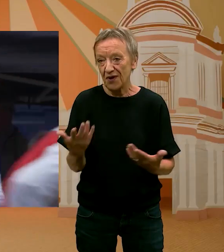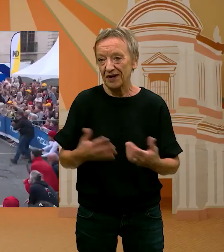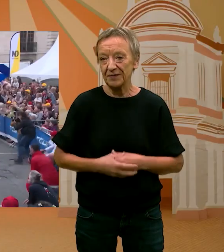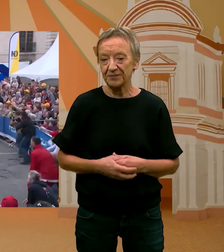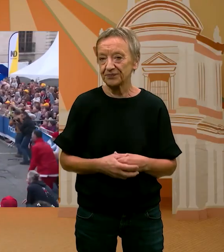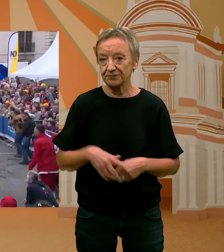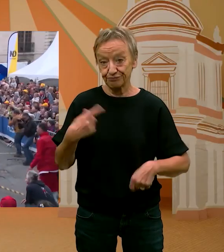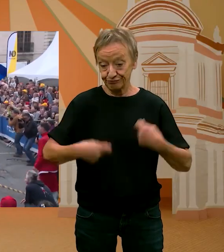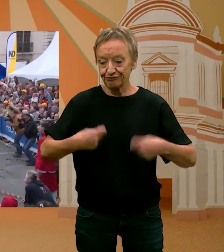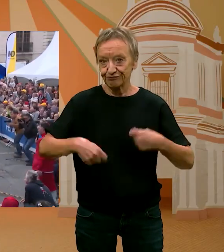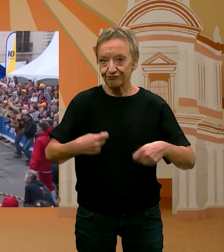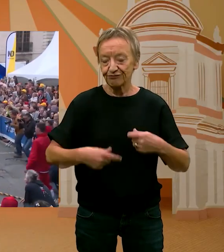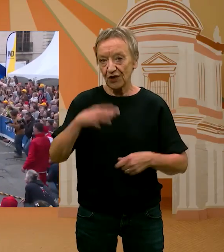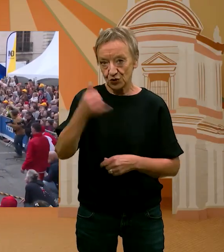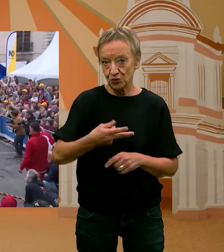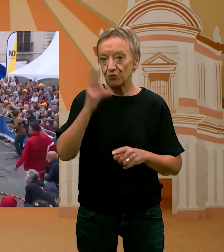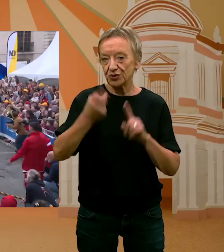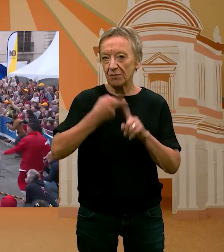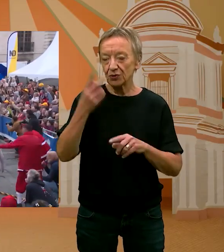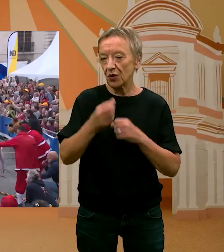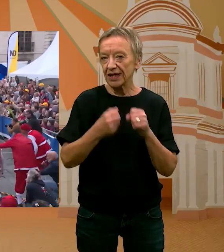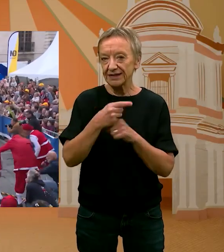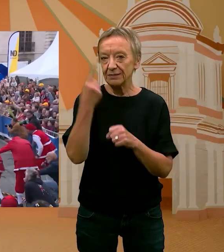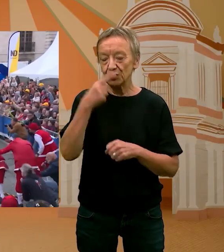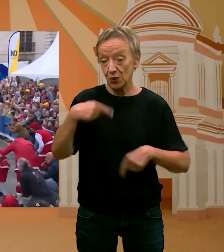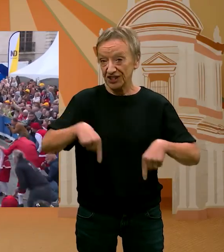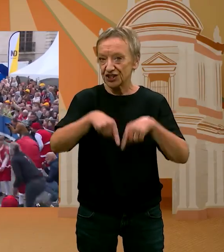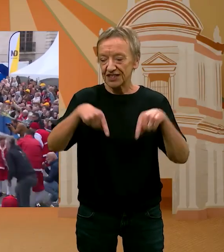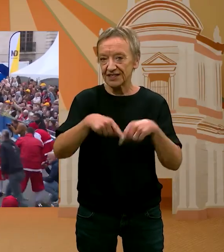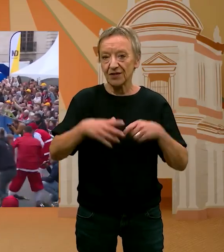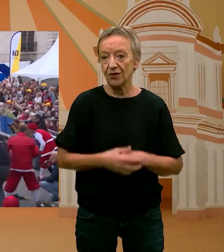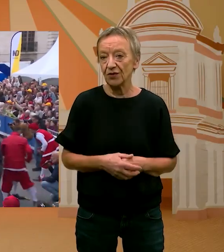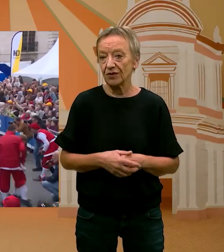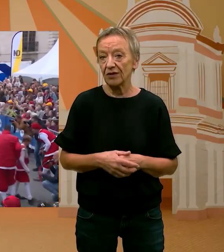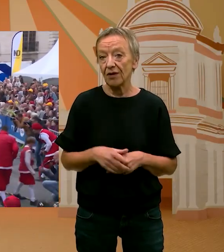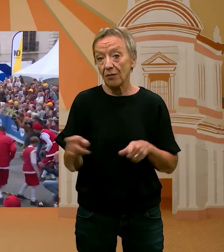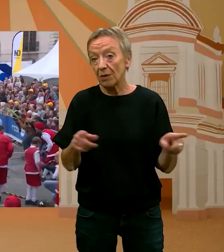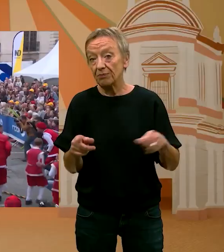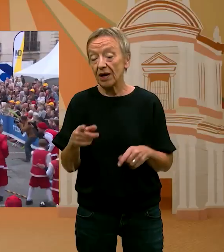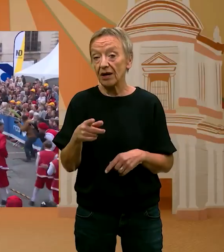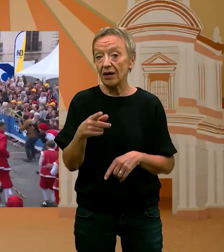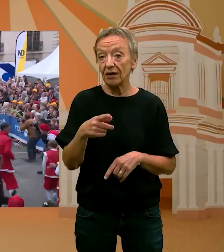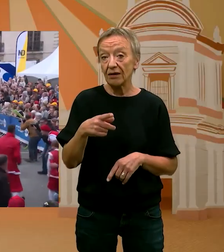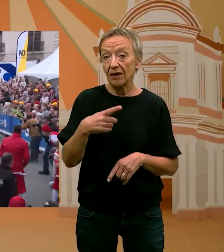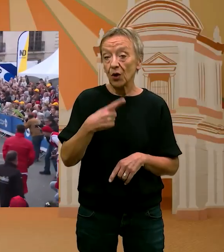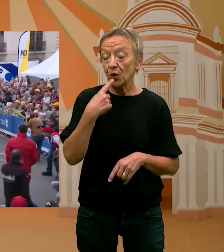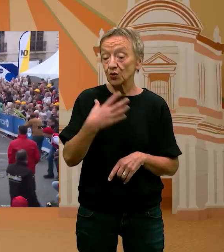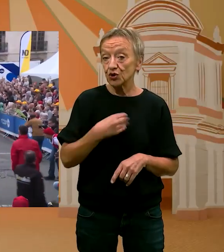plus important de l'année pour les échasseurs. Mélan ou Avresse, il n'en restera plus qu'un dans quelques instants. Ce